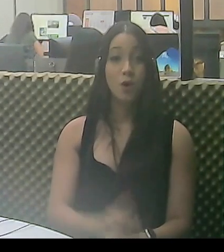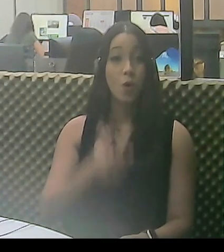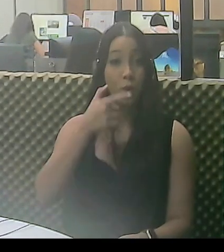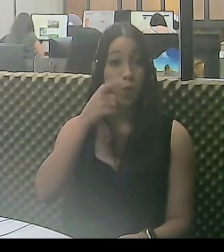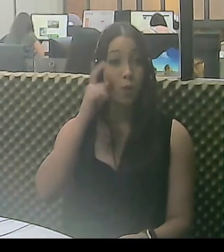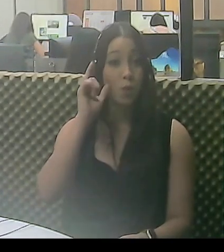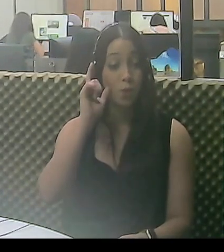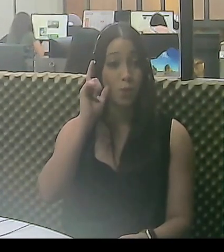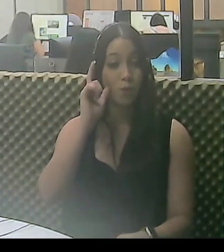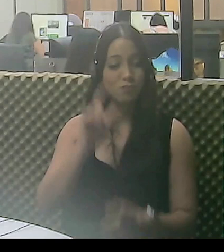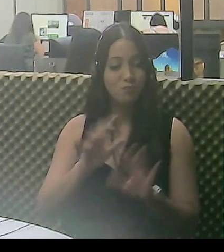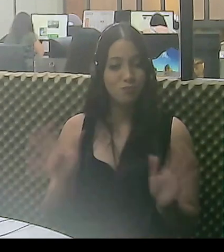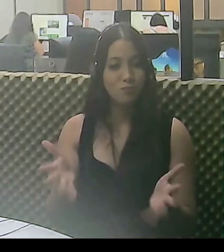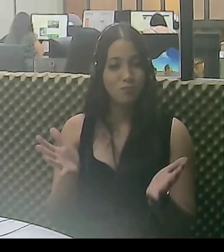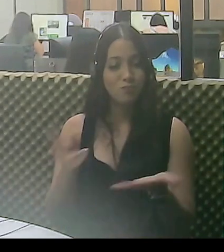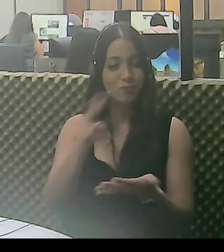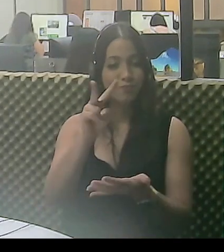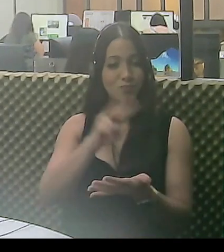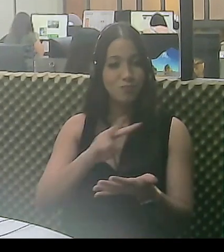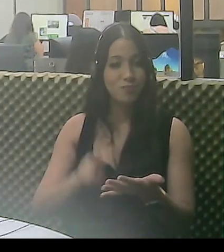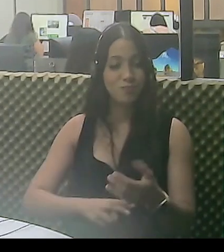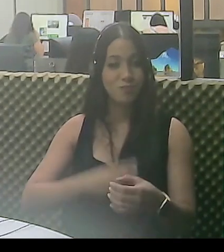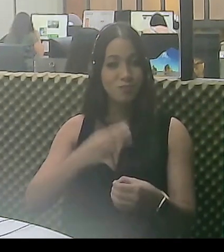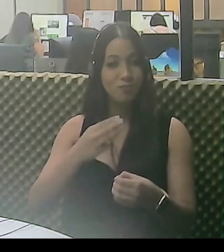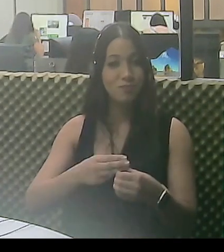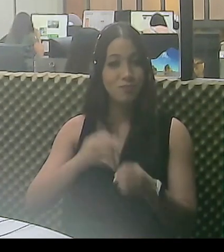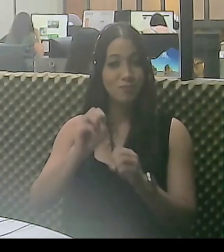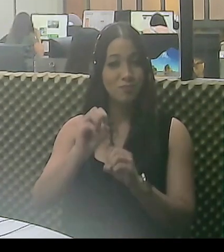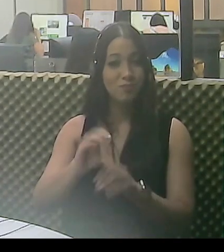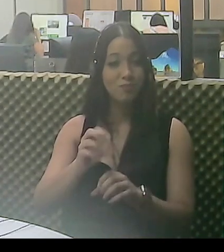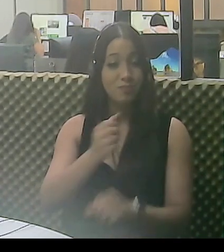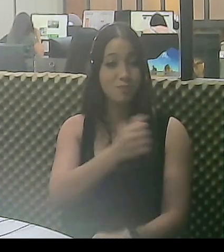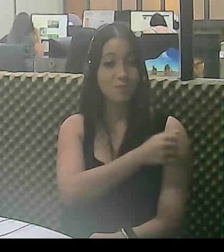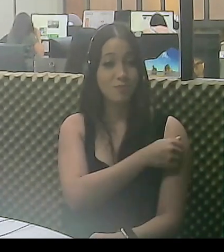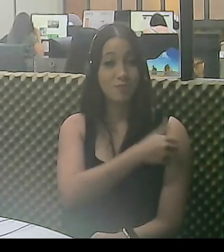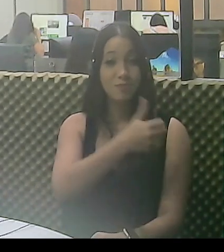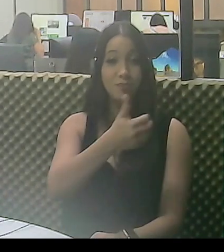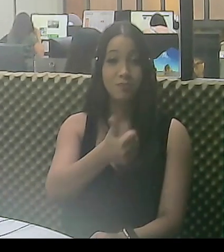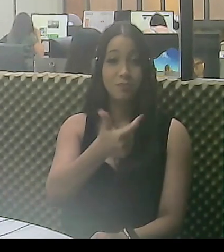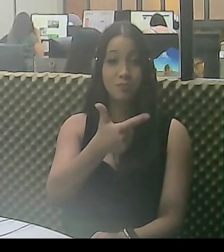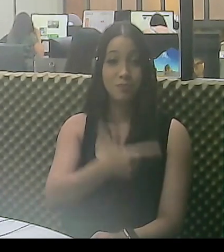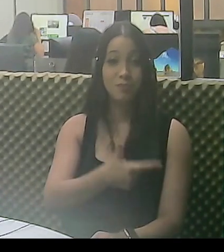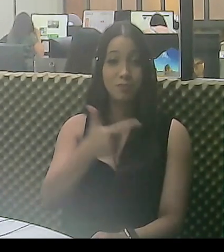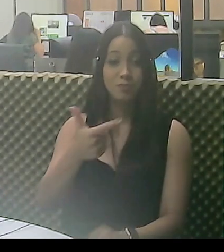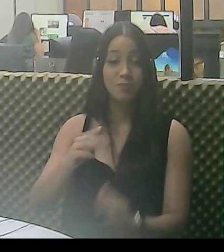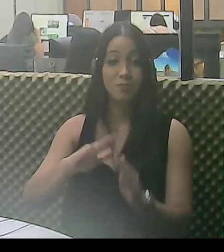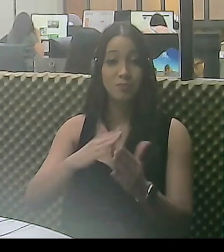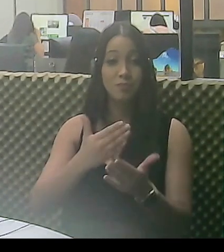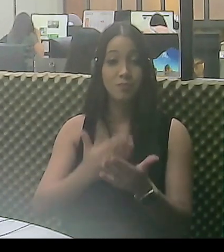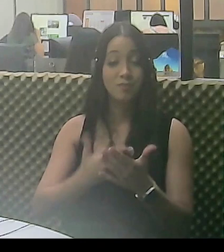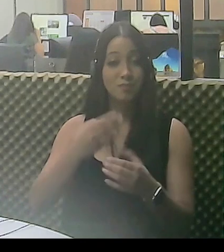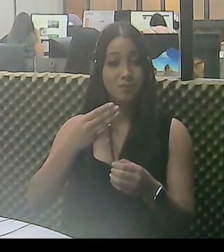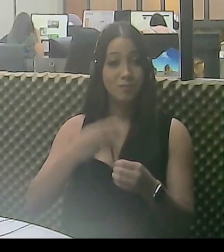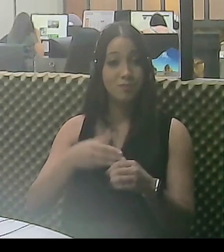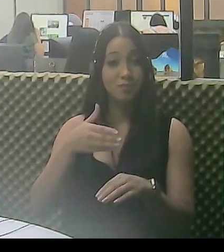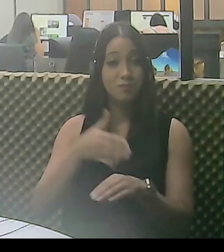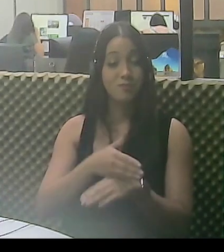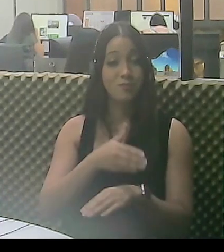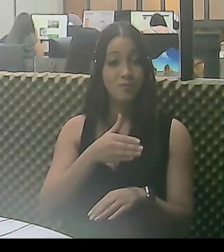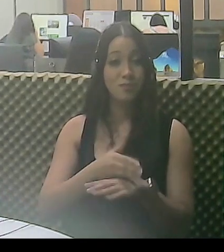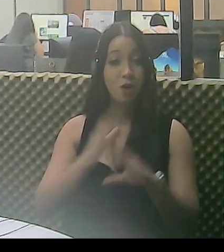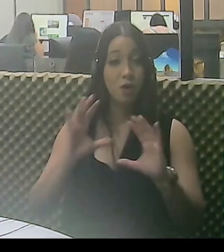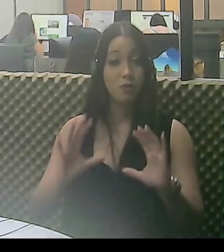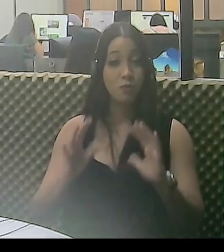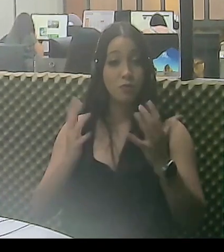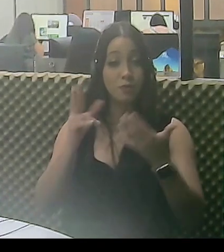Ontem foi dia de estímulo à leitura na rede municipal de ensino. Alunos das 122 escolas municipais participaram da